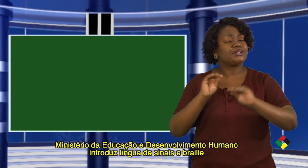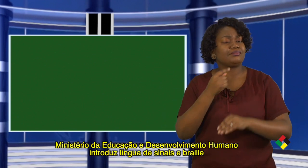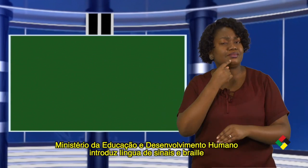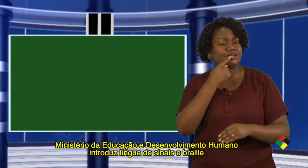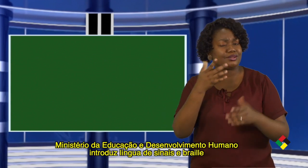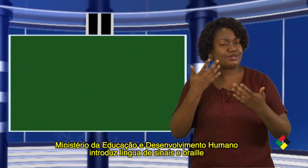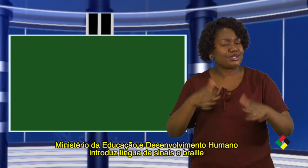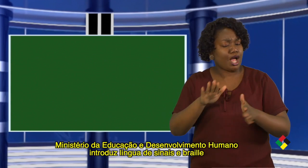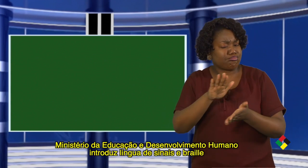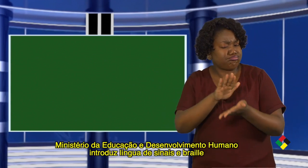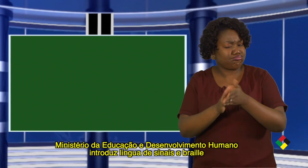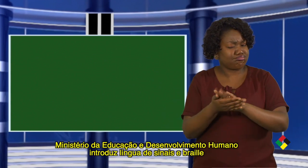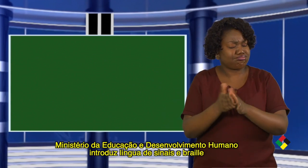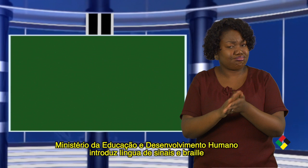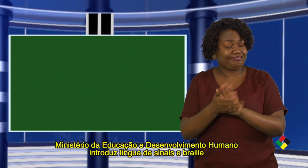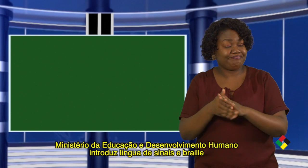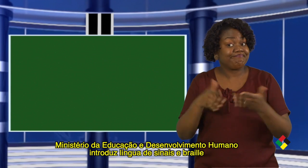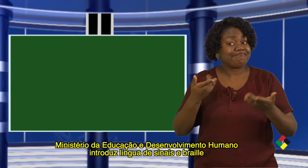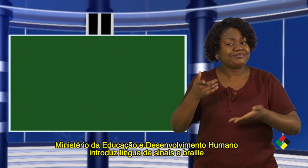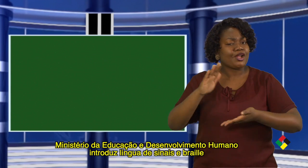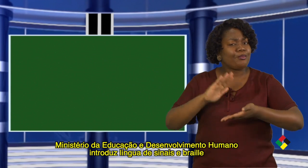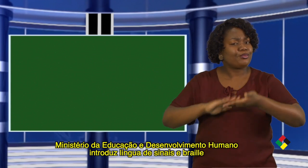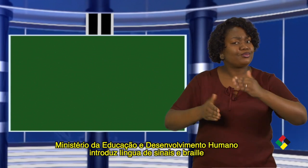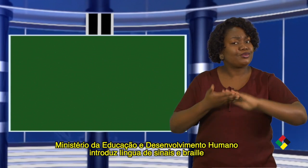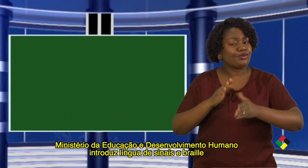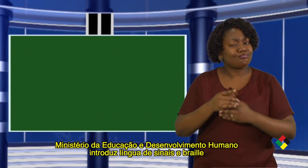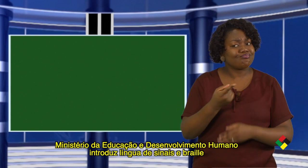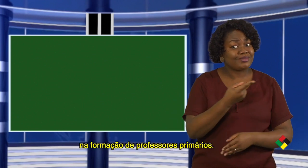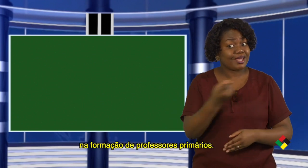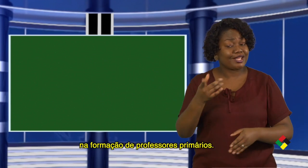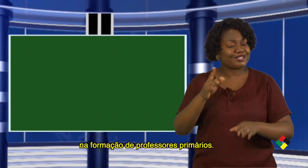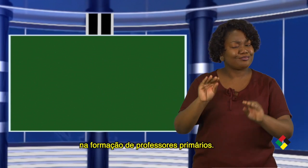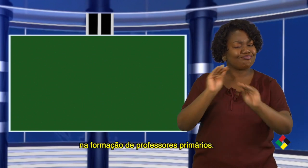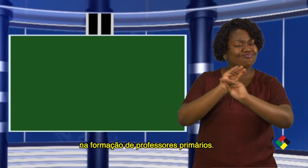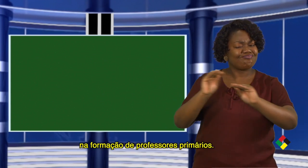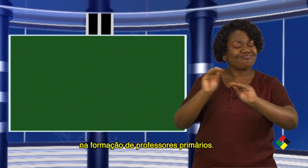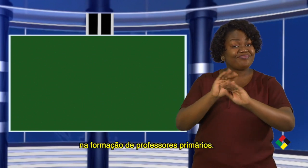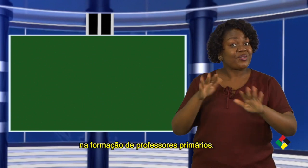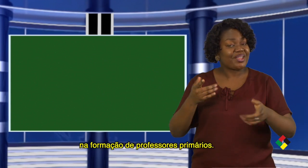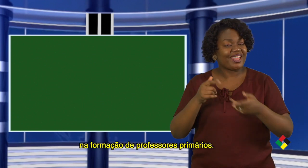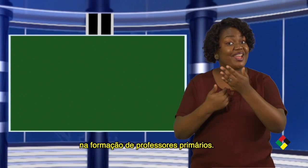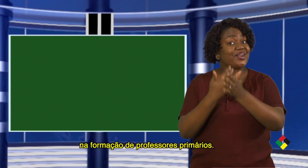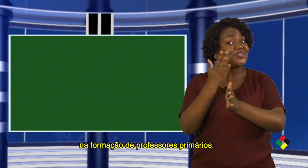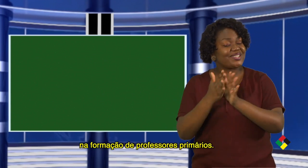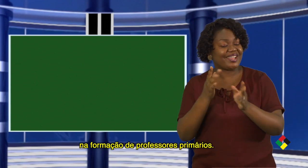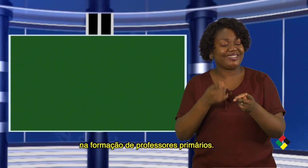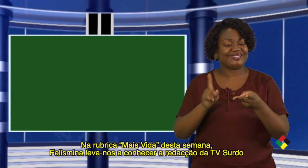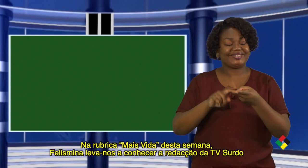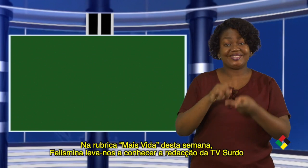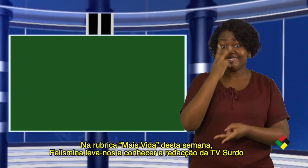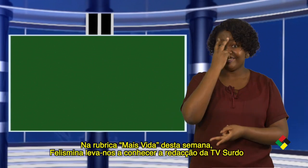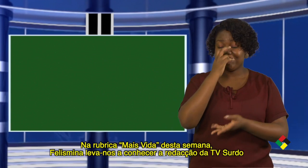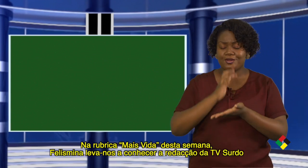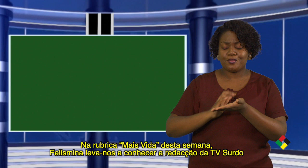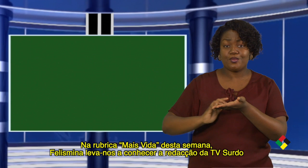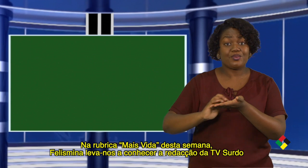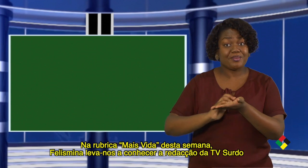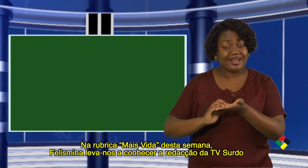Desenvolvimento Humano introduz Língua de Sinais e Braille na formação de professores primários. Na rubrica Mais Vida